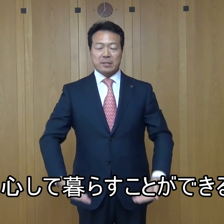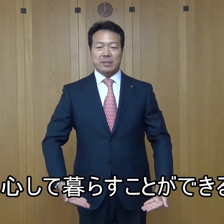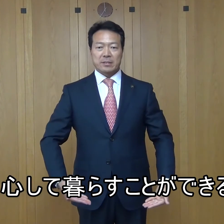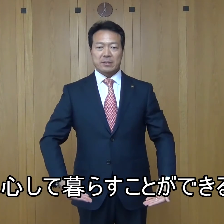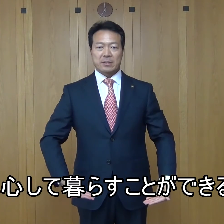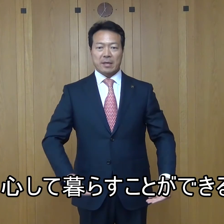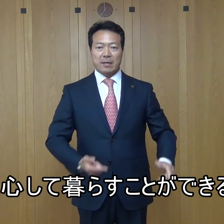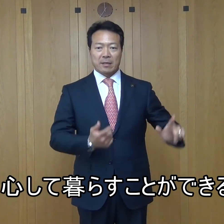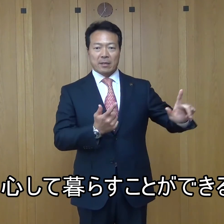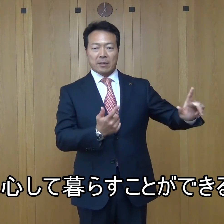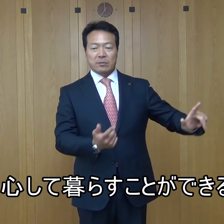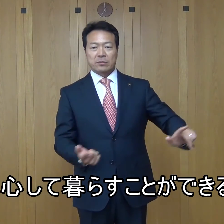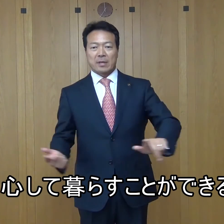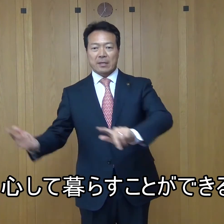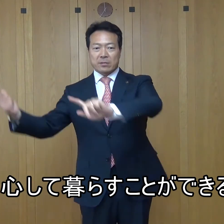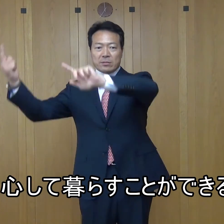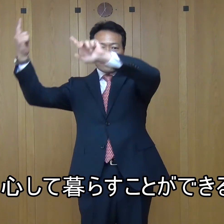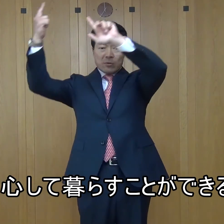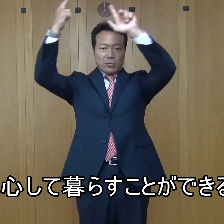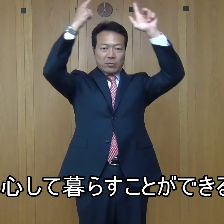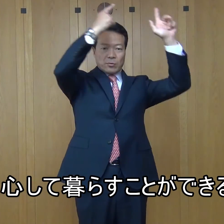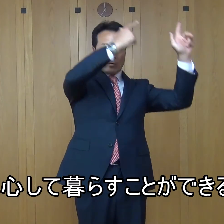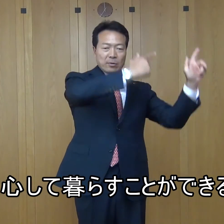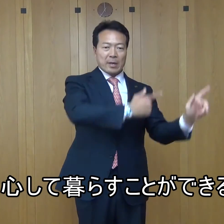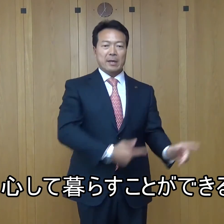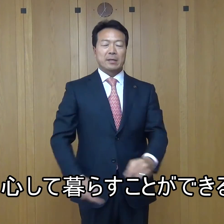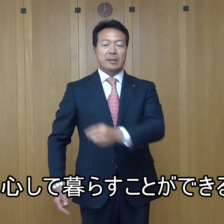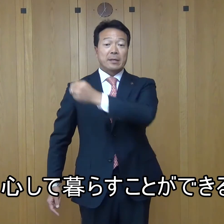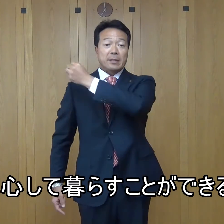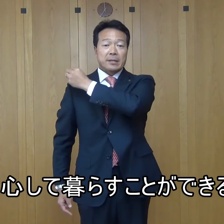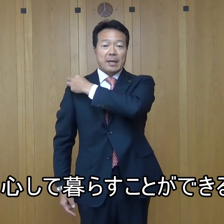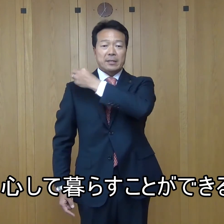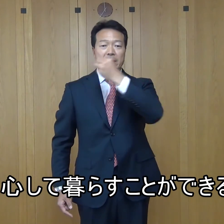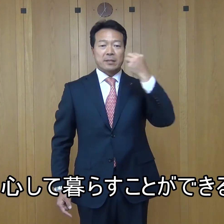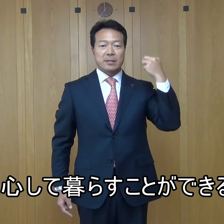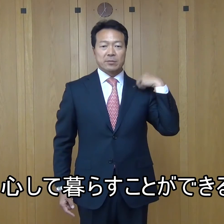心して暮らすことができる